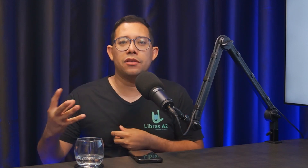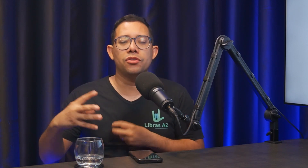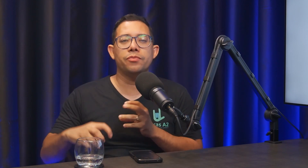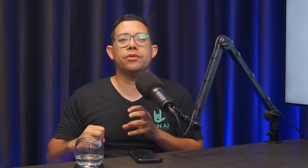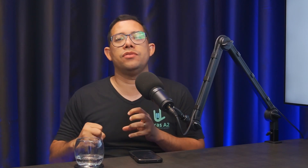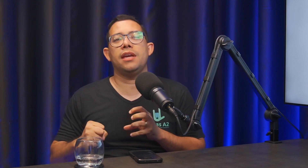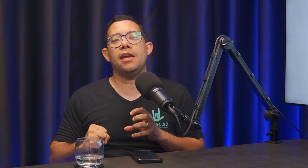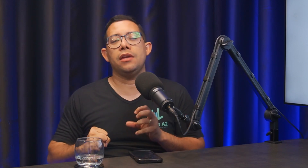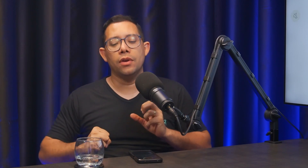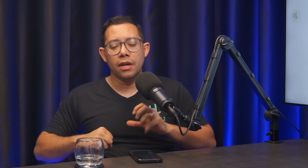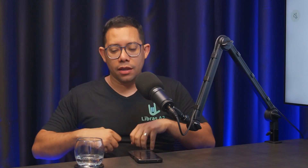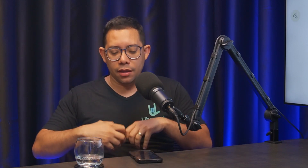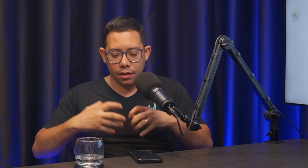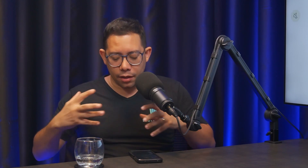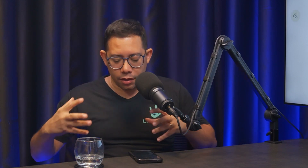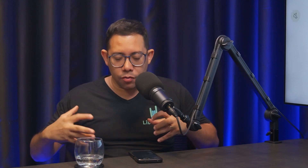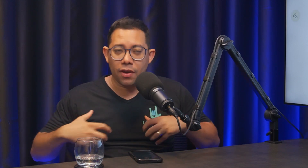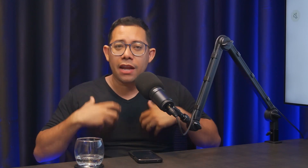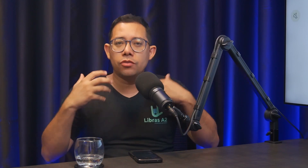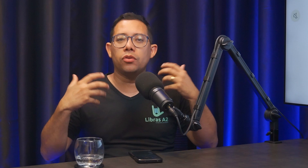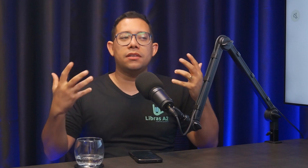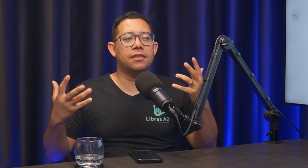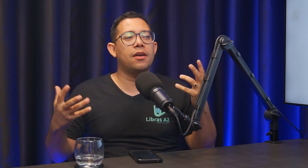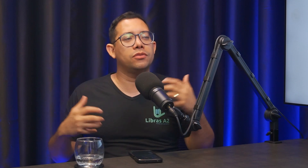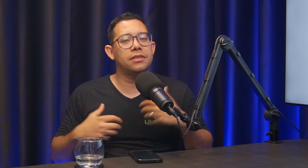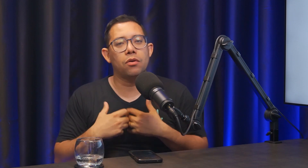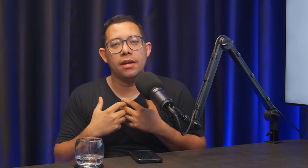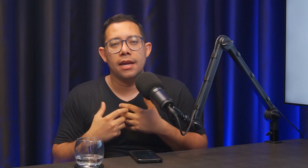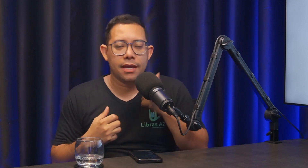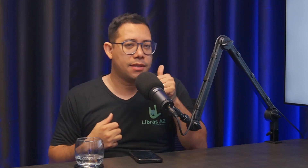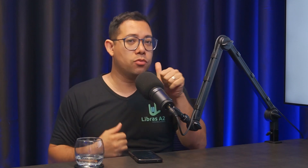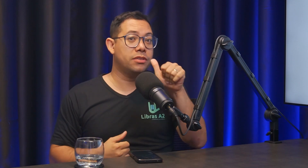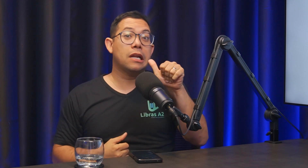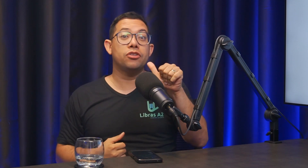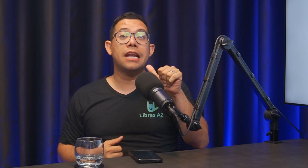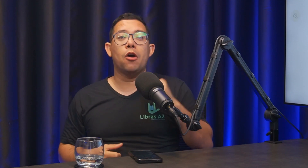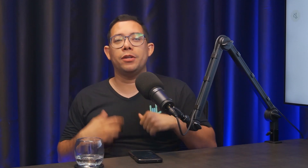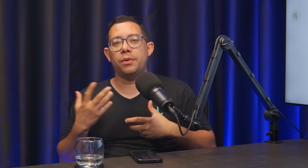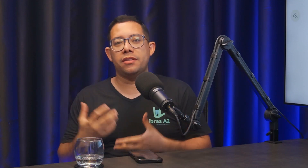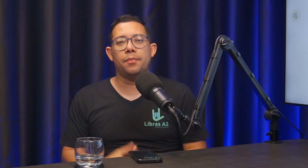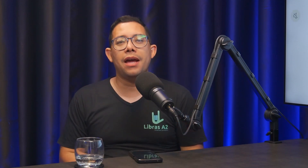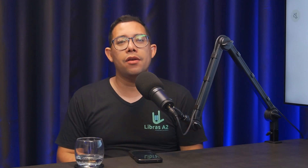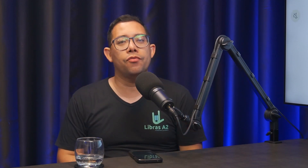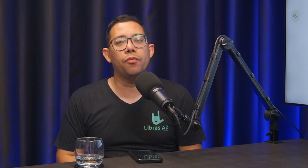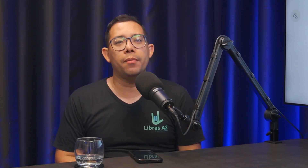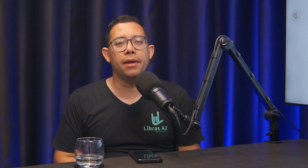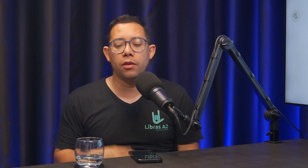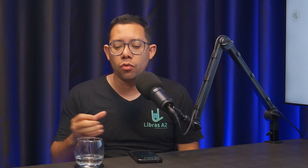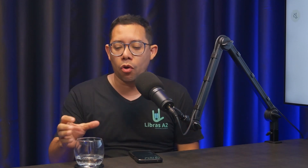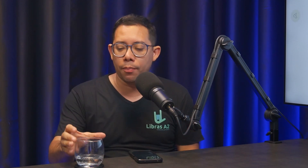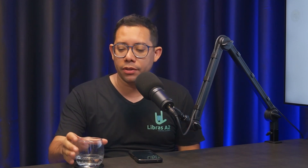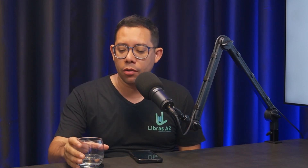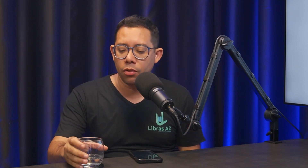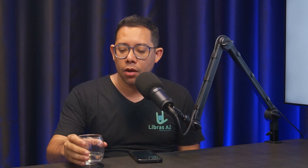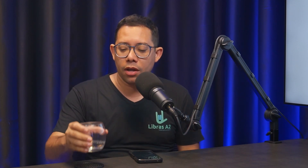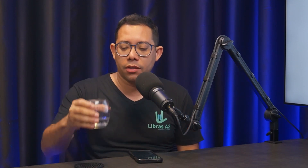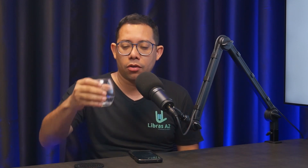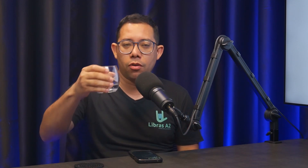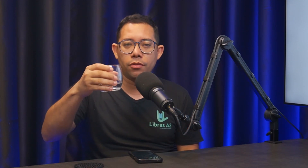de manuseio e várias outras... Geral, né? Esse é um sinal geral, mas, por exemplo, eu vou beber em um copo. Então, olha aqui, ó, como eu